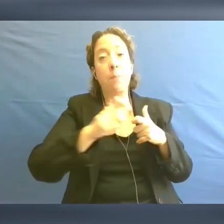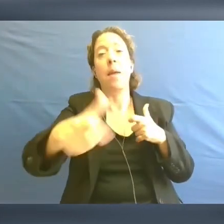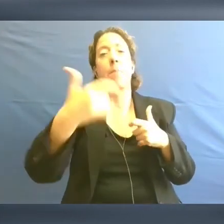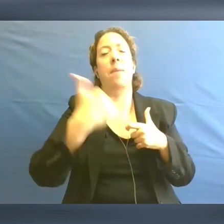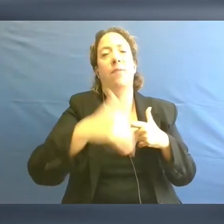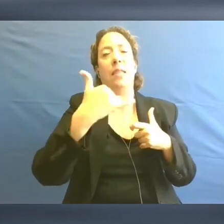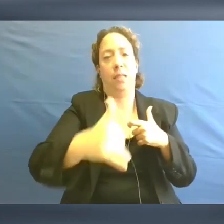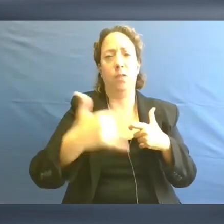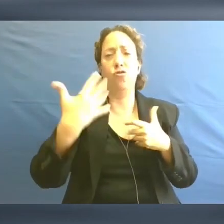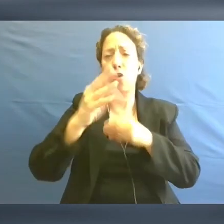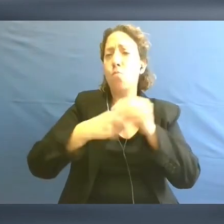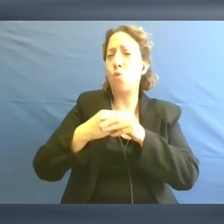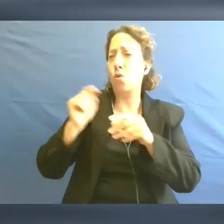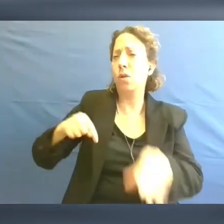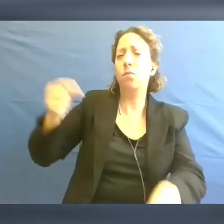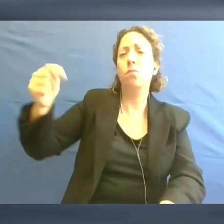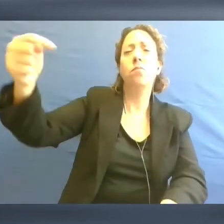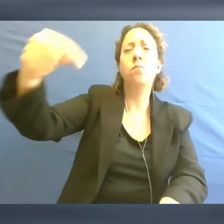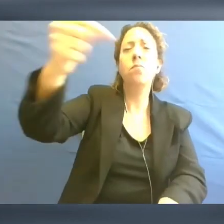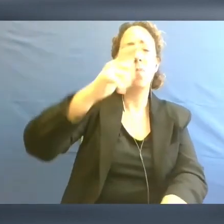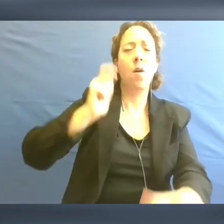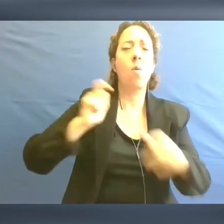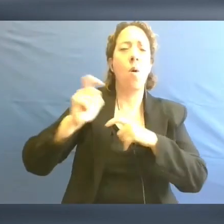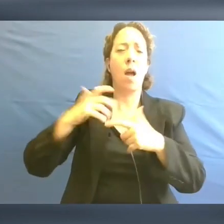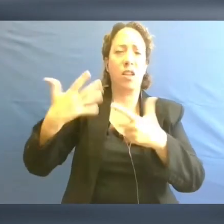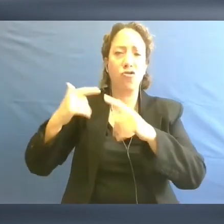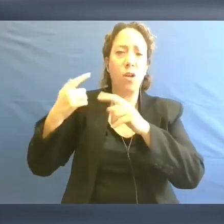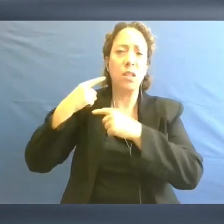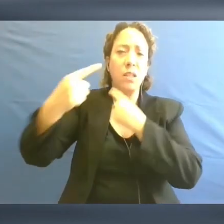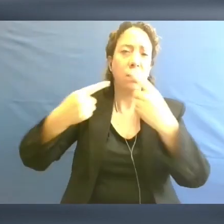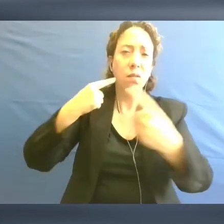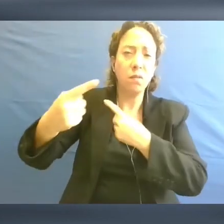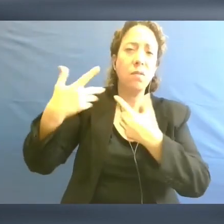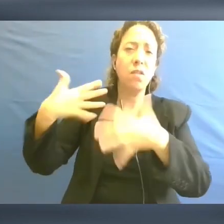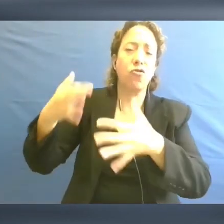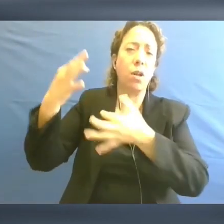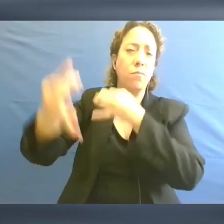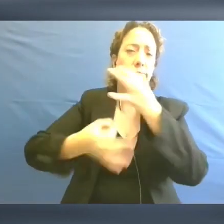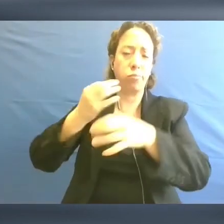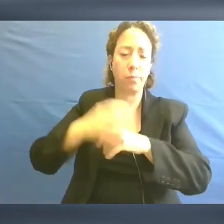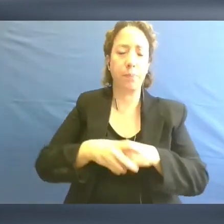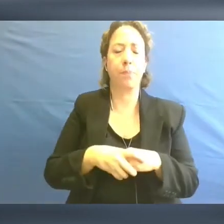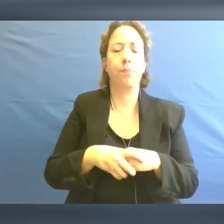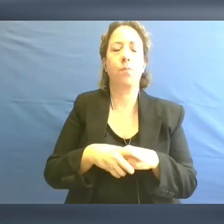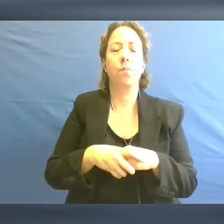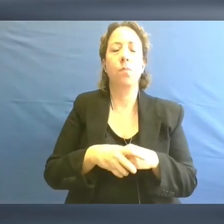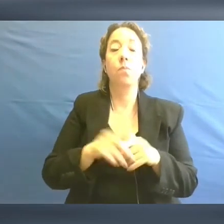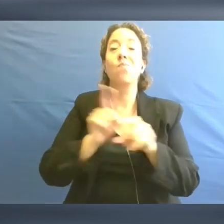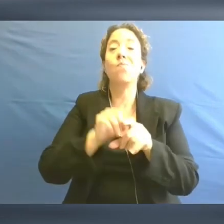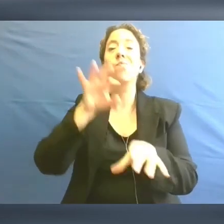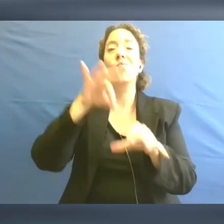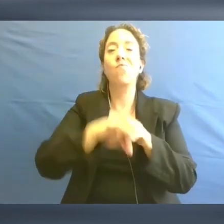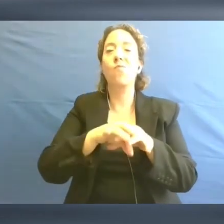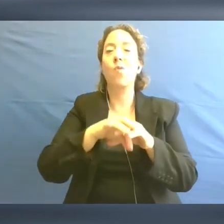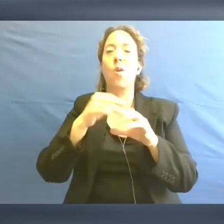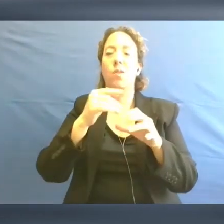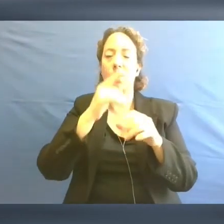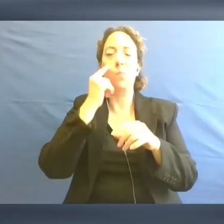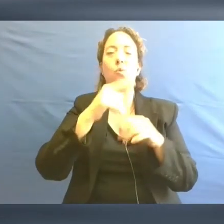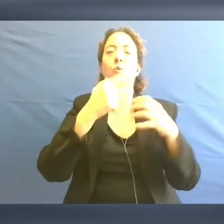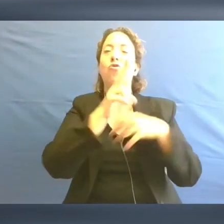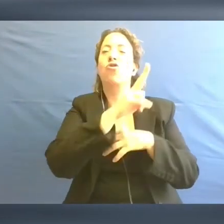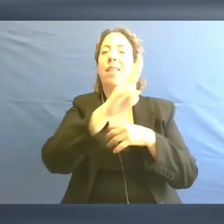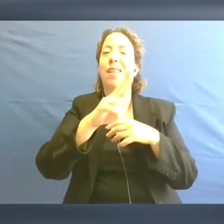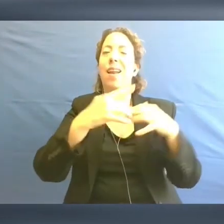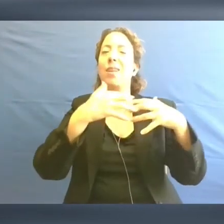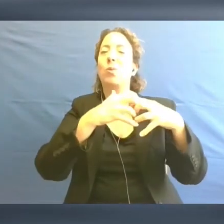à le dire, d'autres collègues le font largement. Autre exemple, toujours pour la votation électronique dans le canton de Neuchâtel, si vous